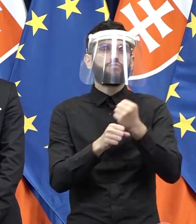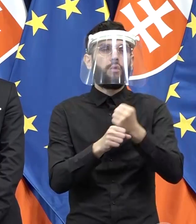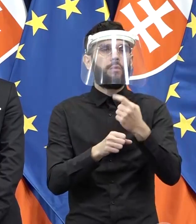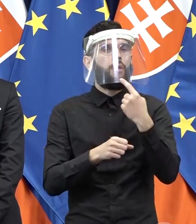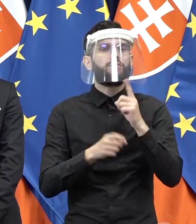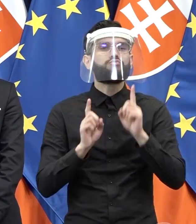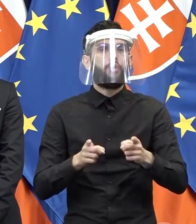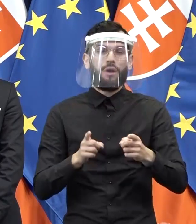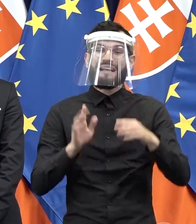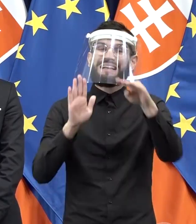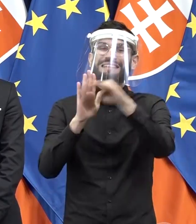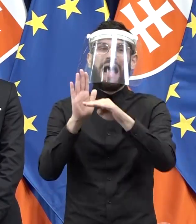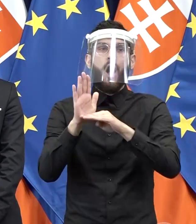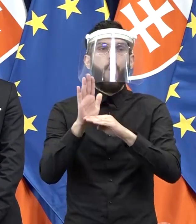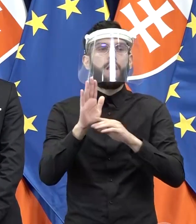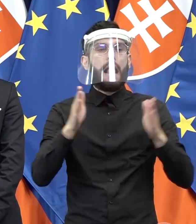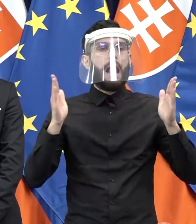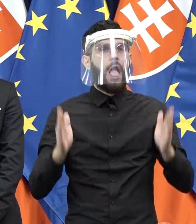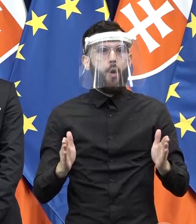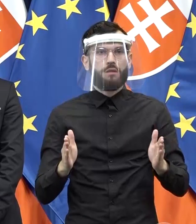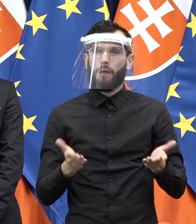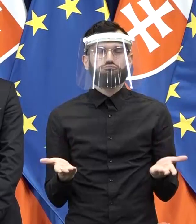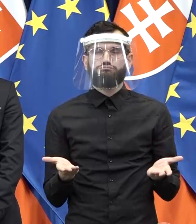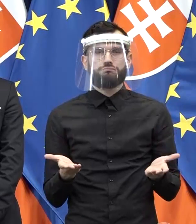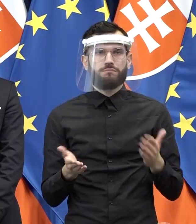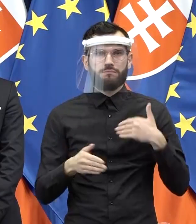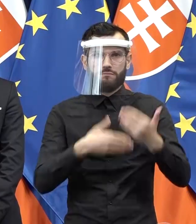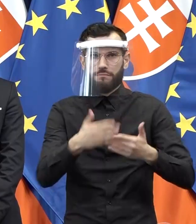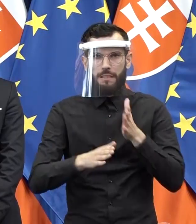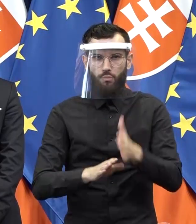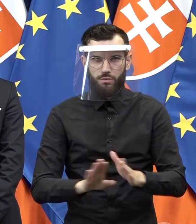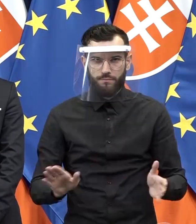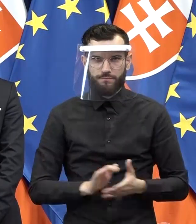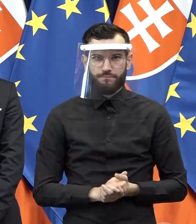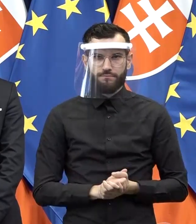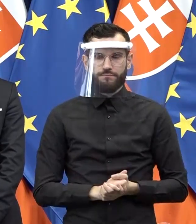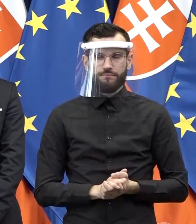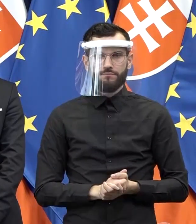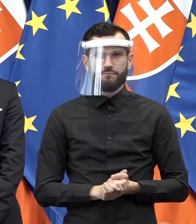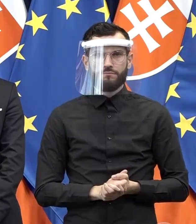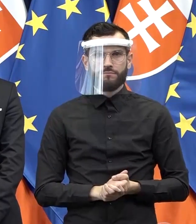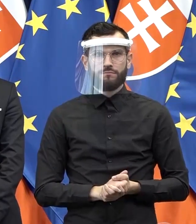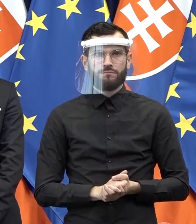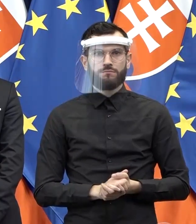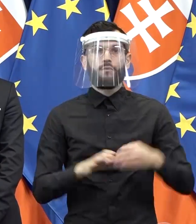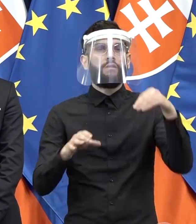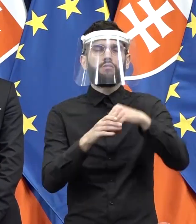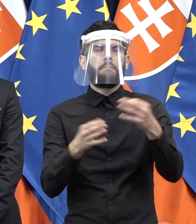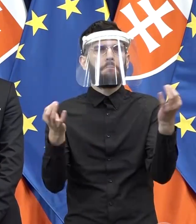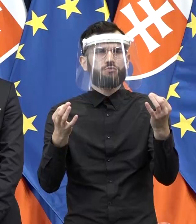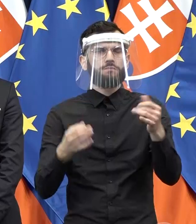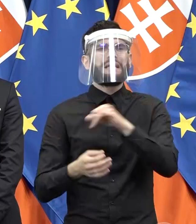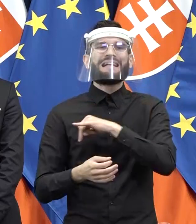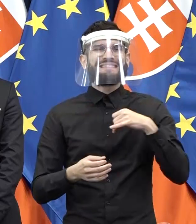plynúť zákonné lehoty, aby teda nebolo bránené ľuďom